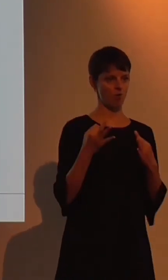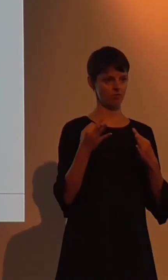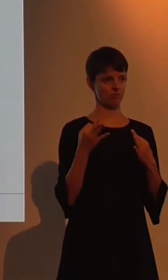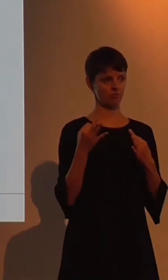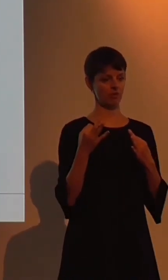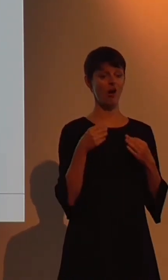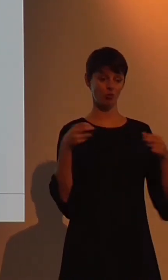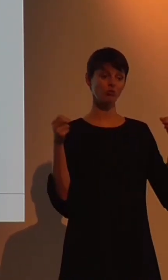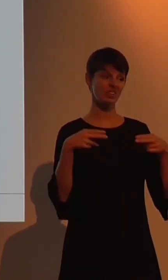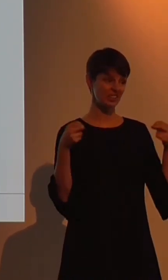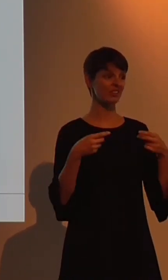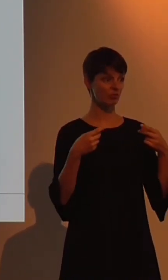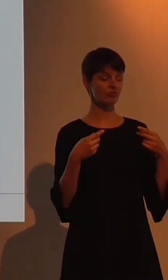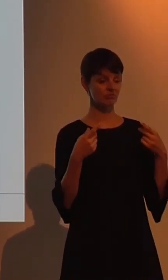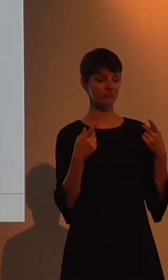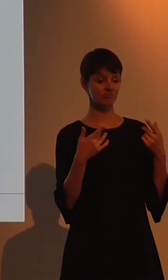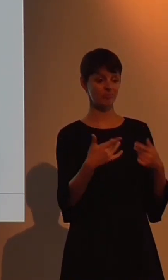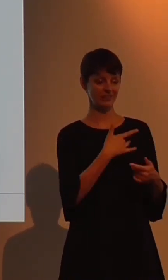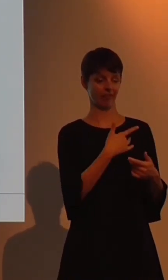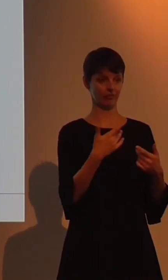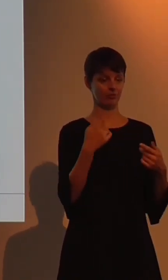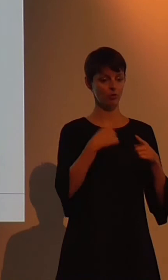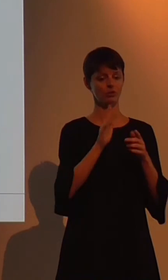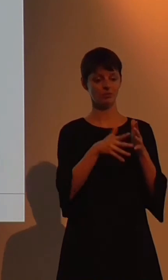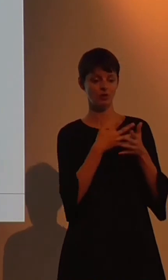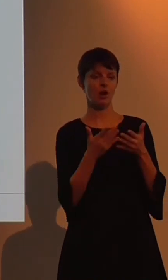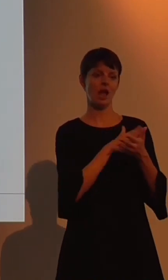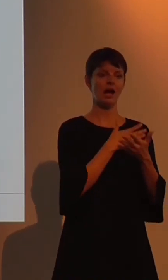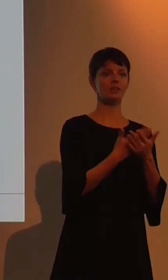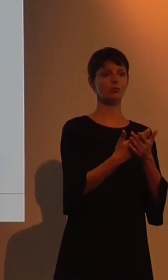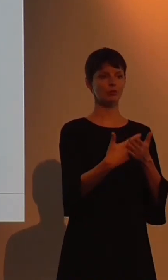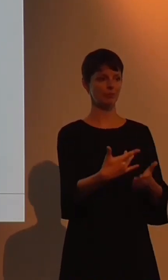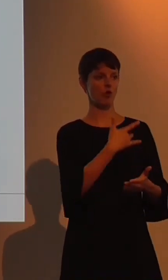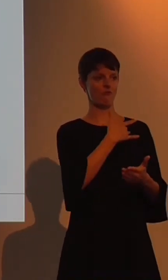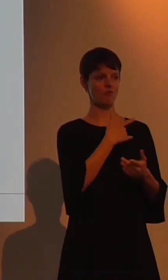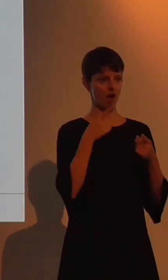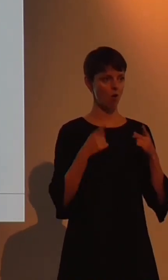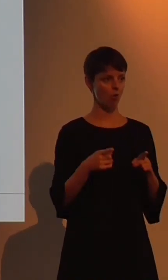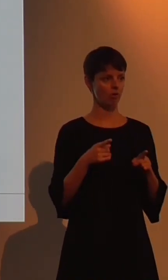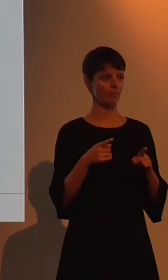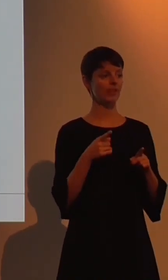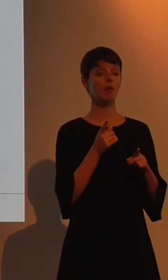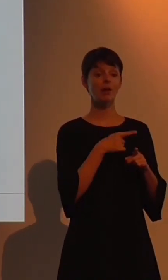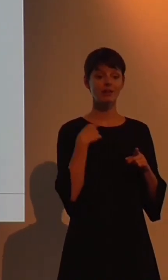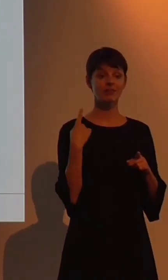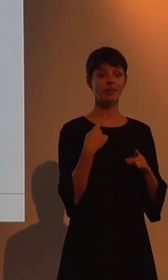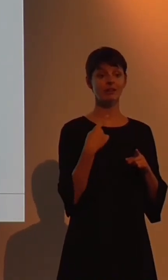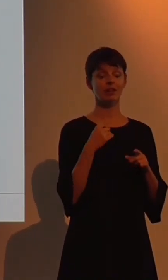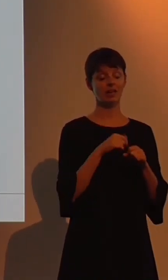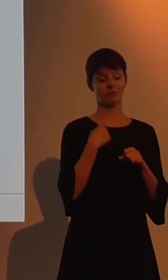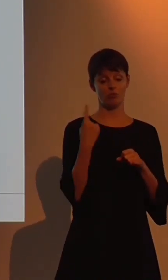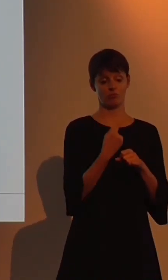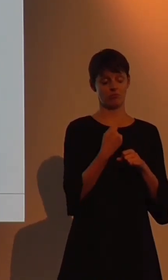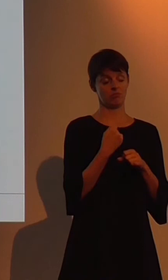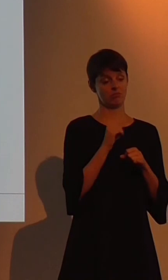4.0. Das ist eine Idee, die ProSiebenSat.1-Gruppe in diesem Jahr beschlossen hat. Und im Kern der Sache geht